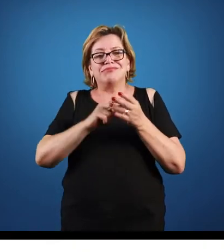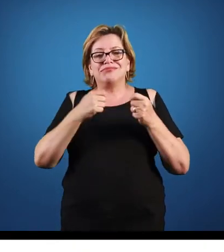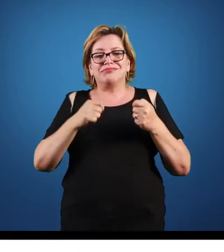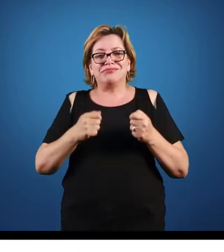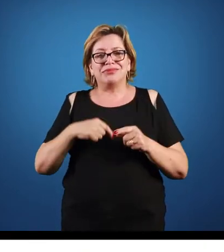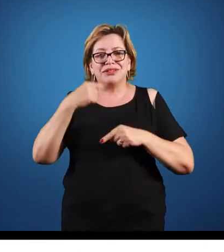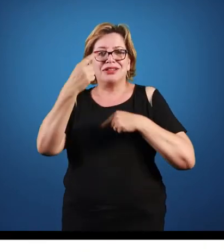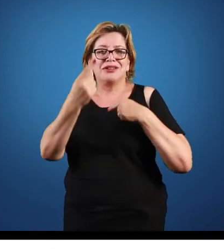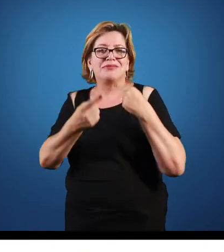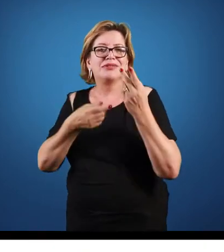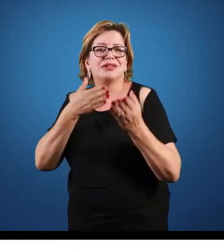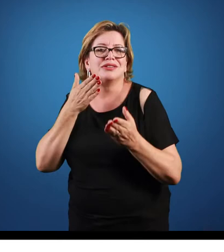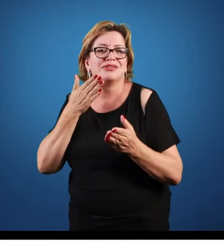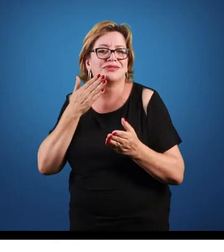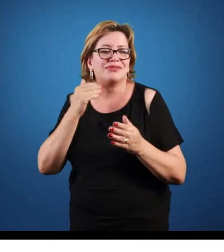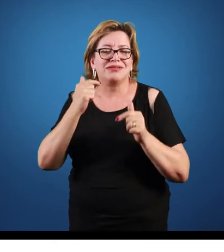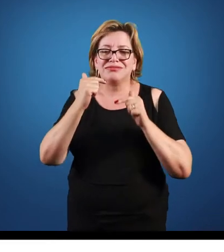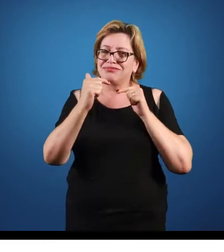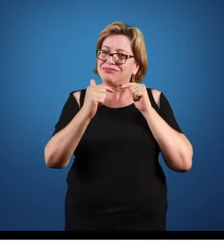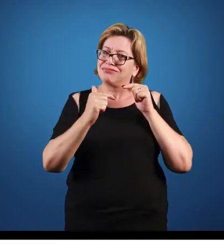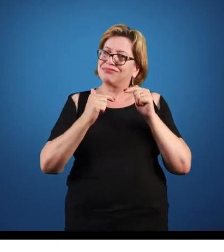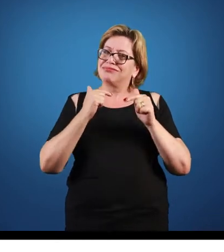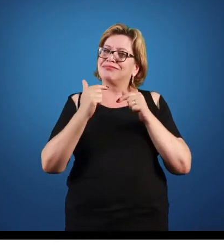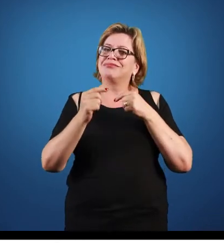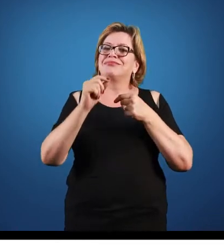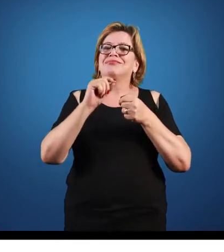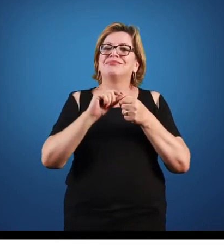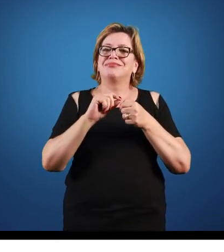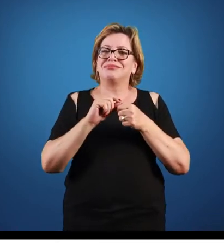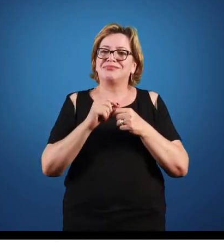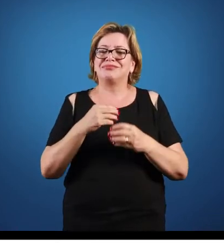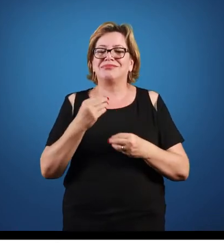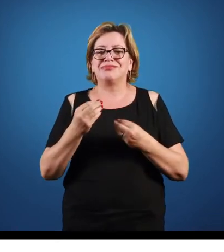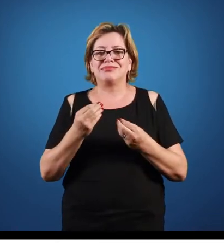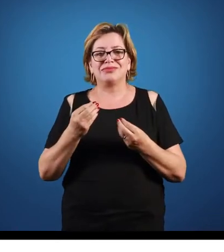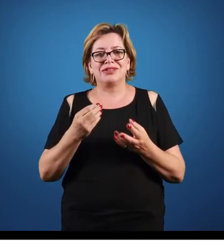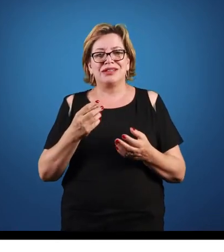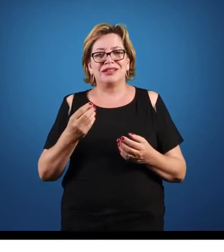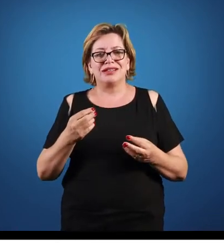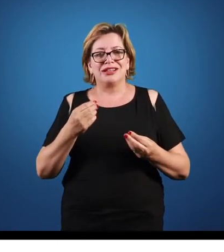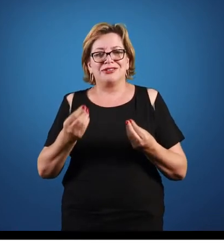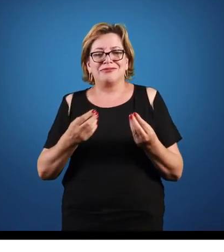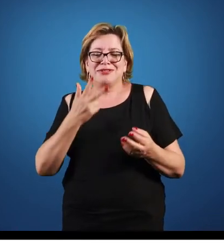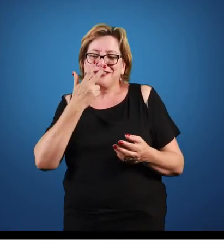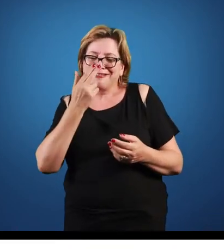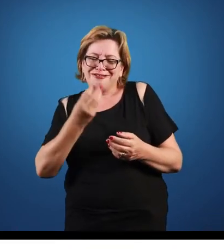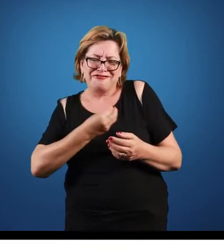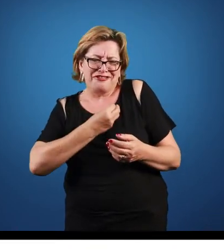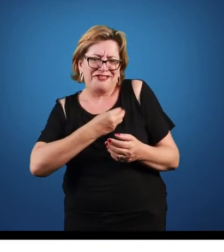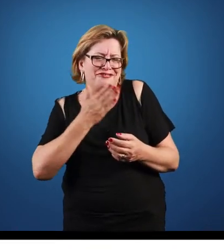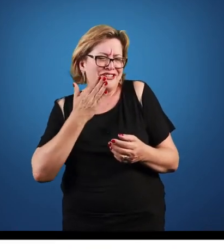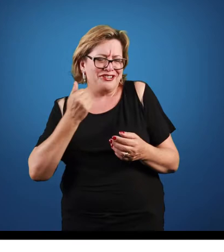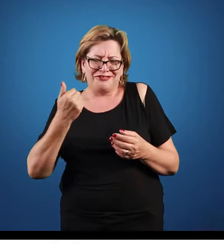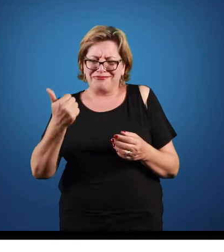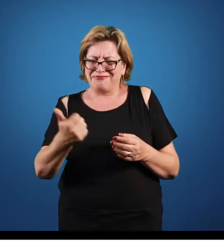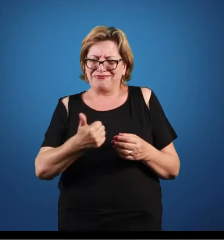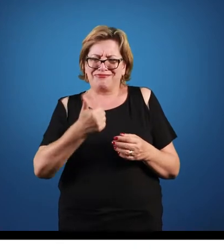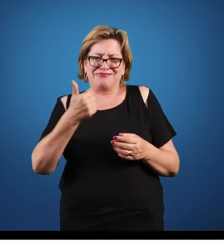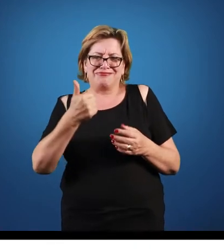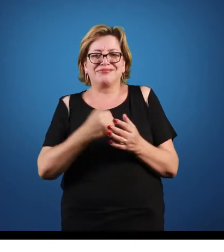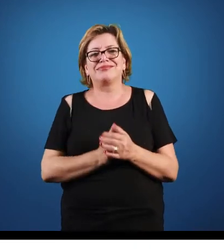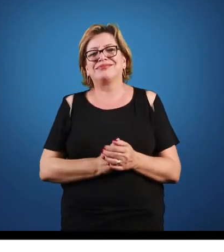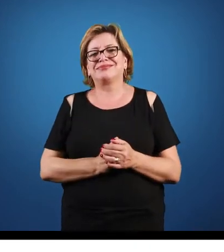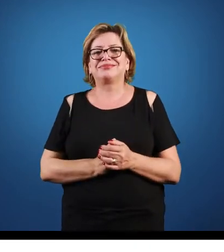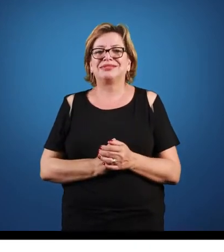fica muito mais fácil o trabalho a gente está ensinando uma técnica que pra facilitar a sua vida como é um feitor de stop motion caso não